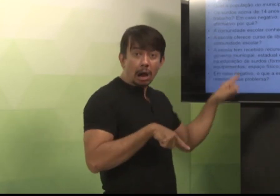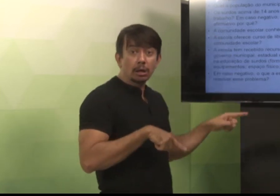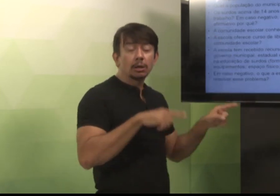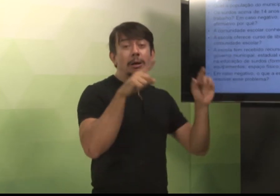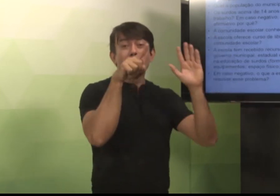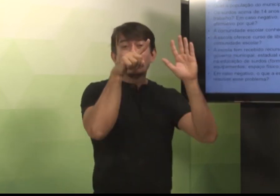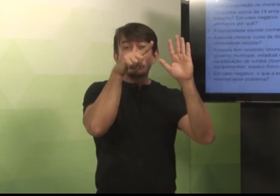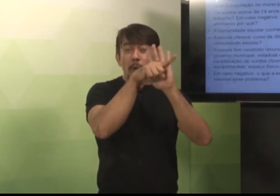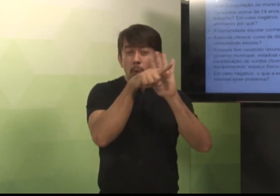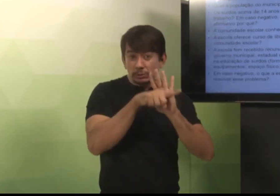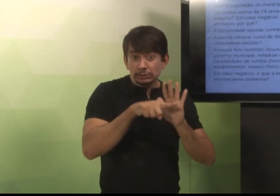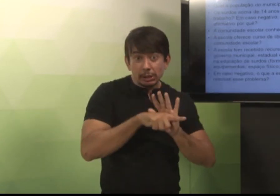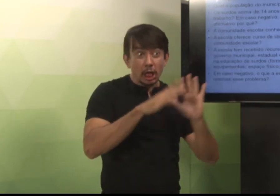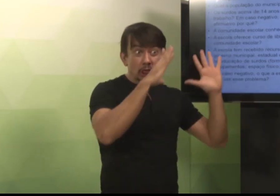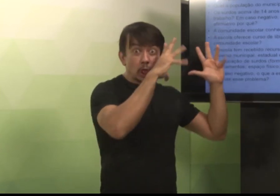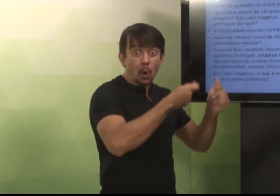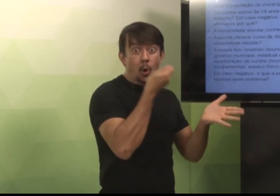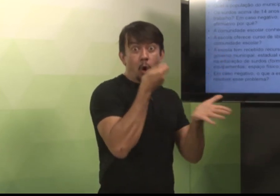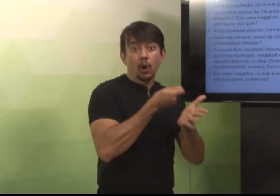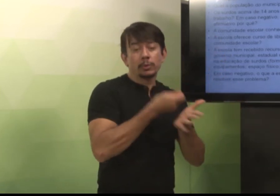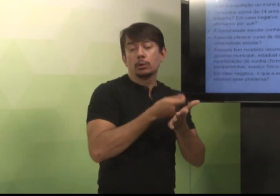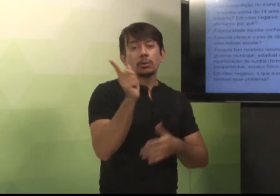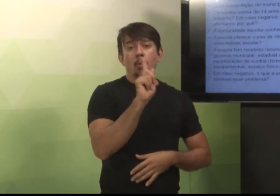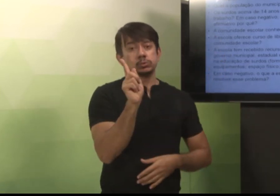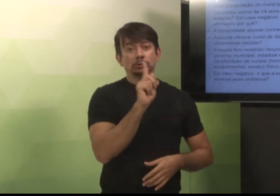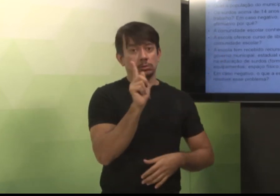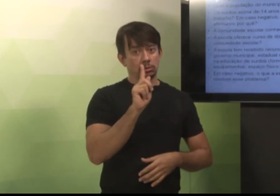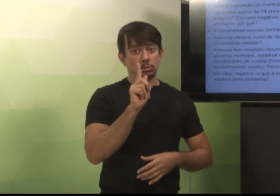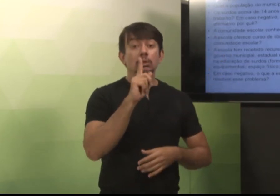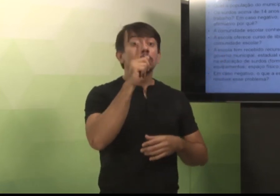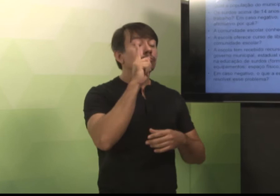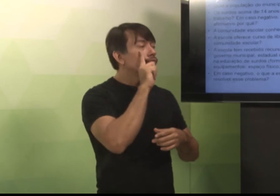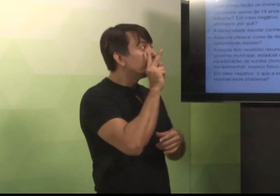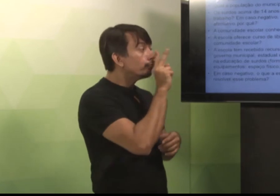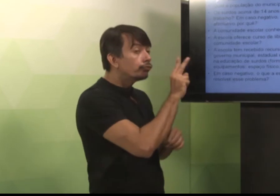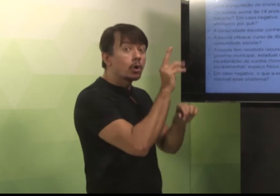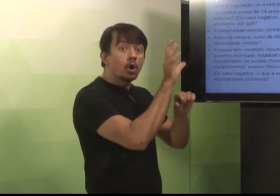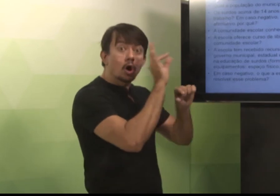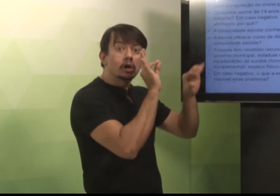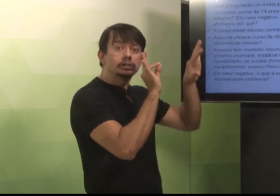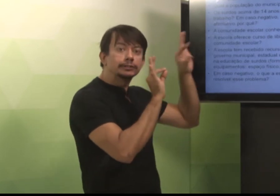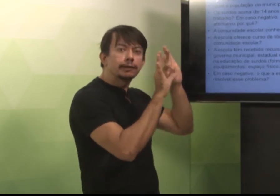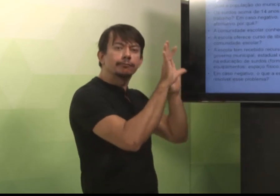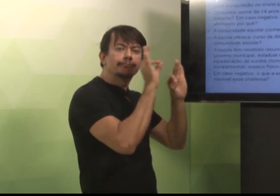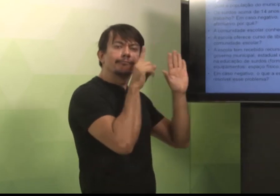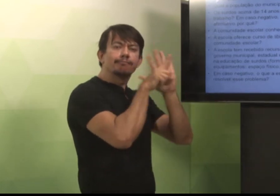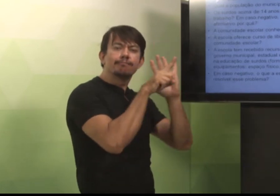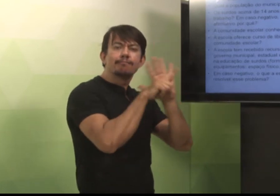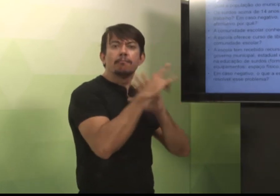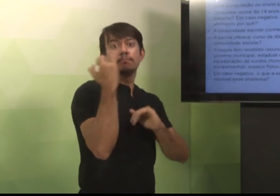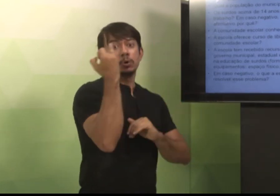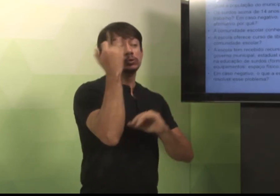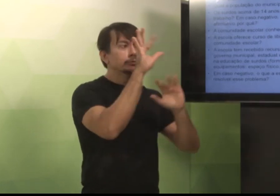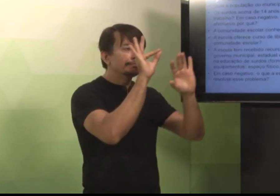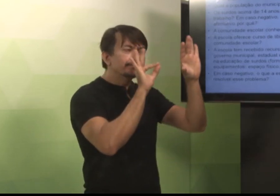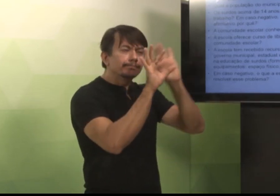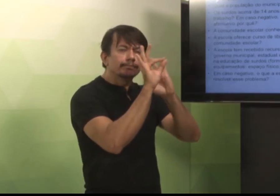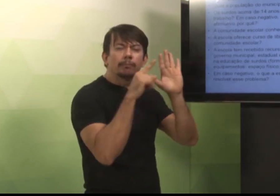Vai depender, porque você vê essas perguntas aqui, mas elas não são todas obrigatórias. Então você pode selecionar algumas perguntas que você